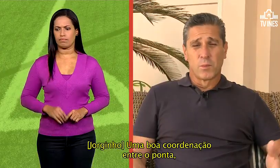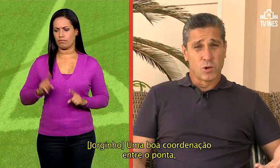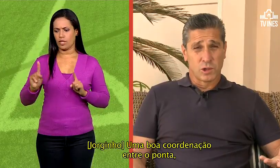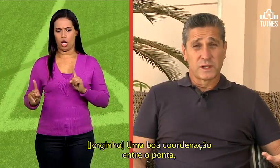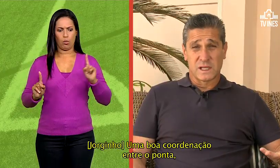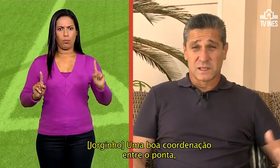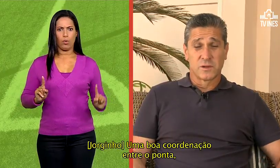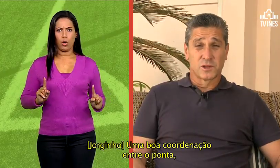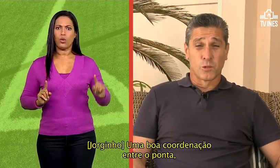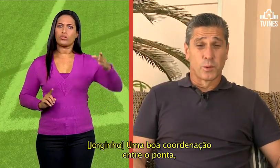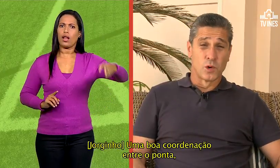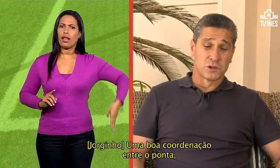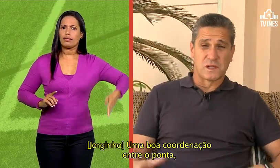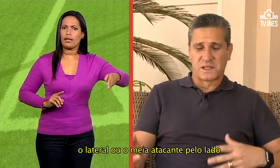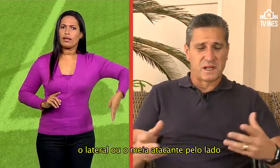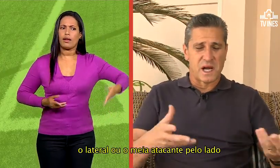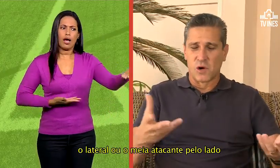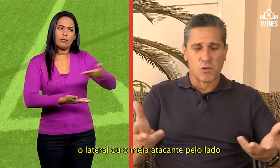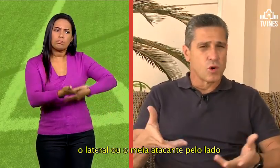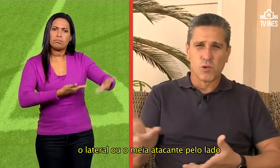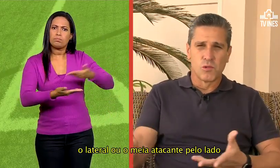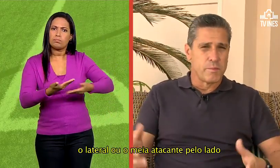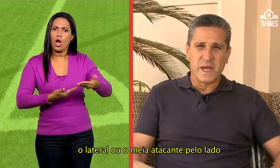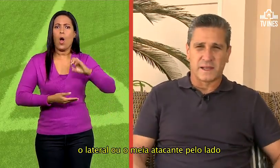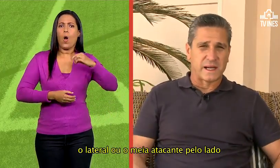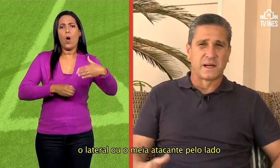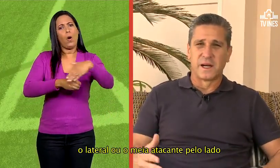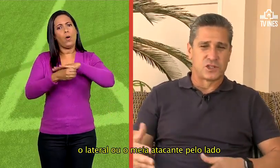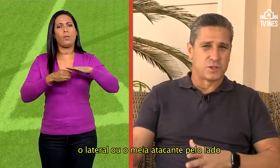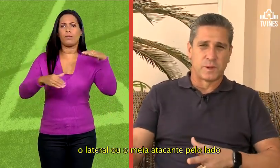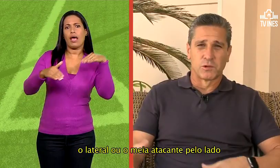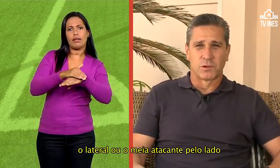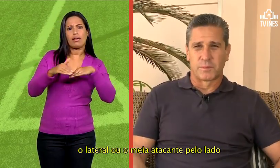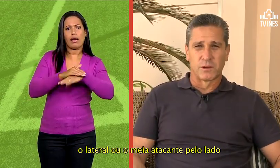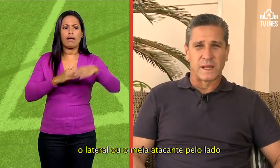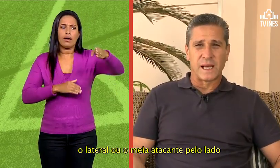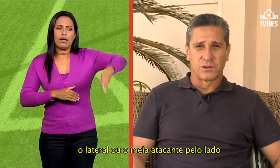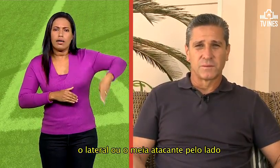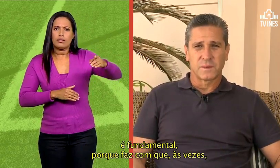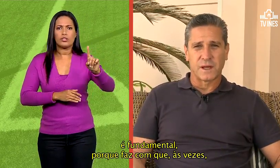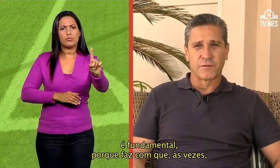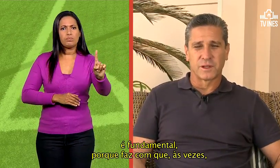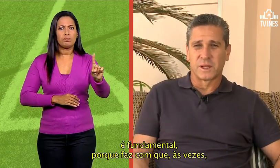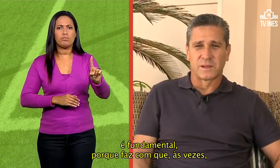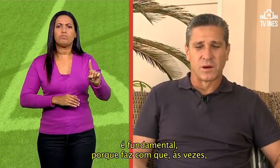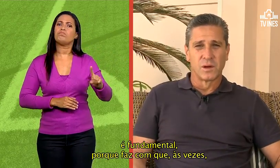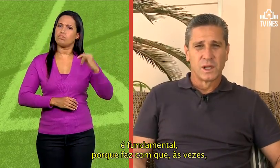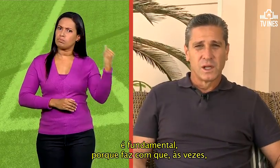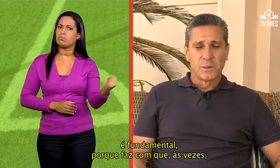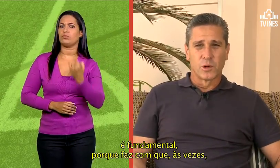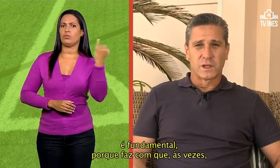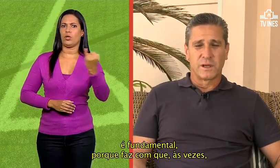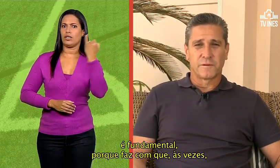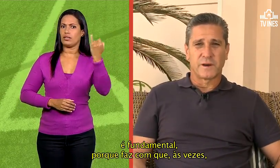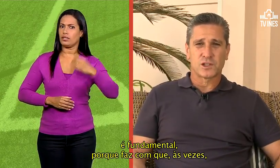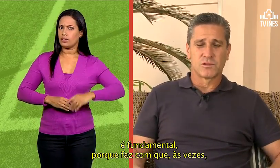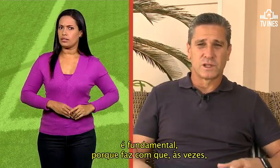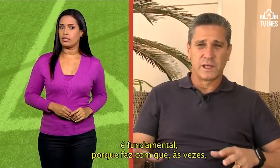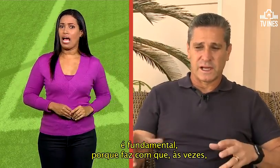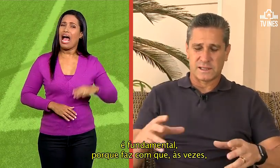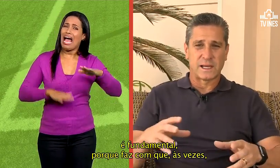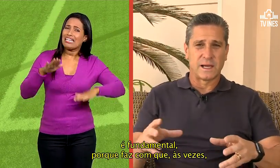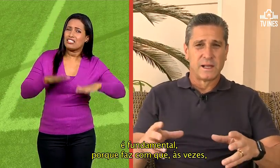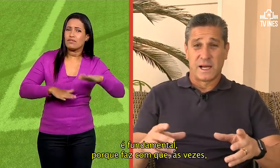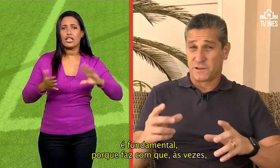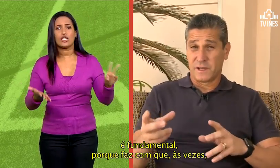Uma boa coordenação entre o ponto lateral ou o meio atacante pelo lado é fundamental, porque faz